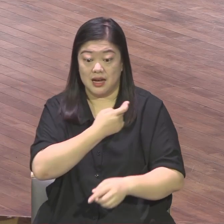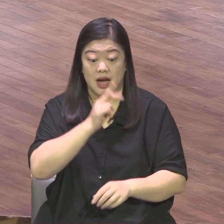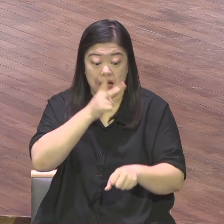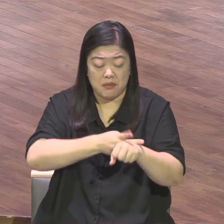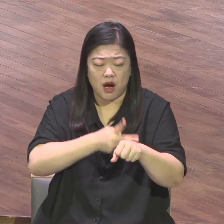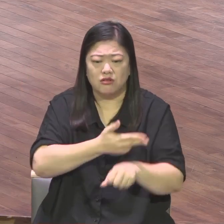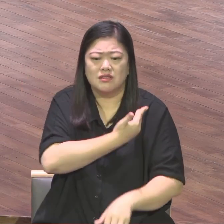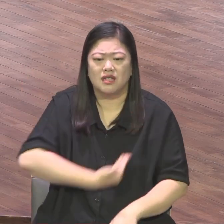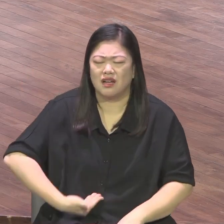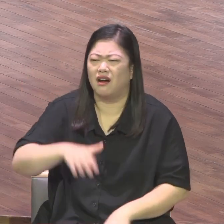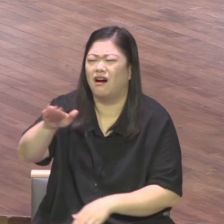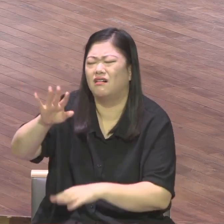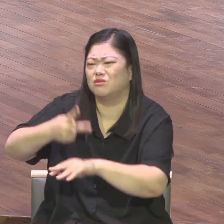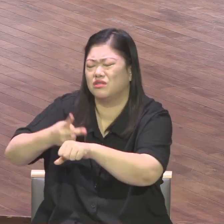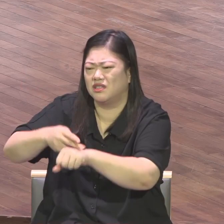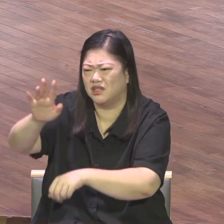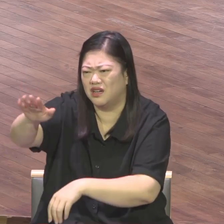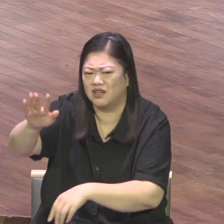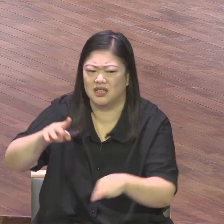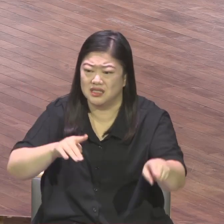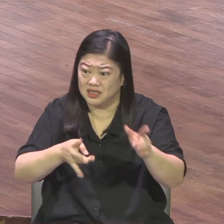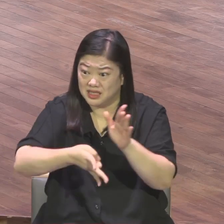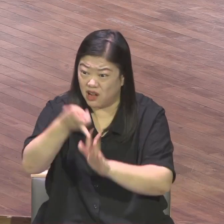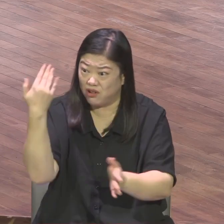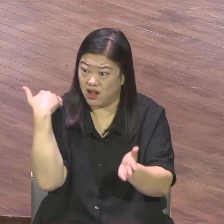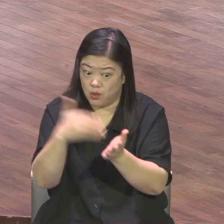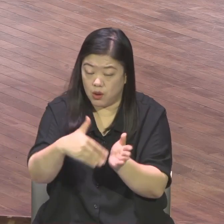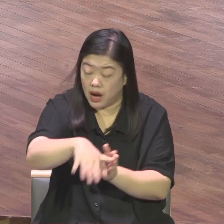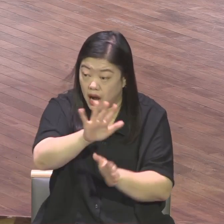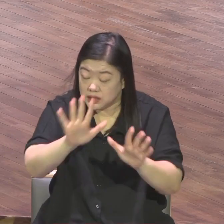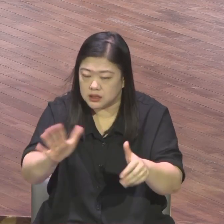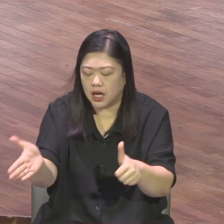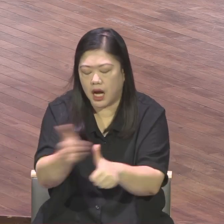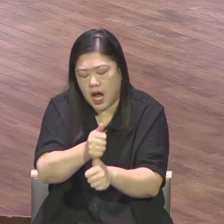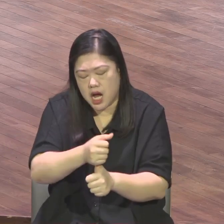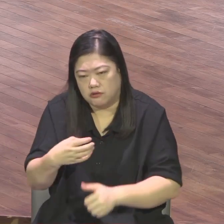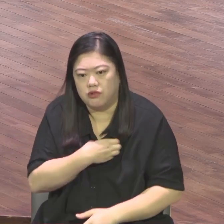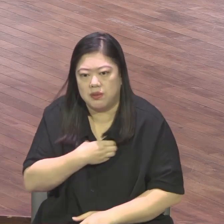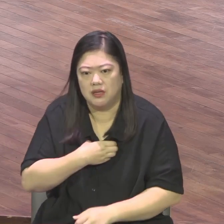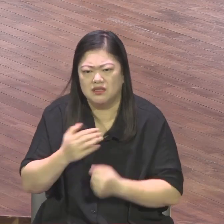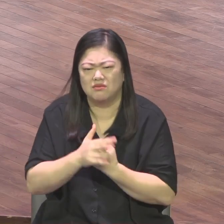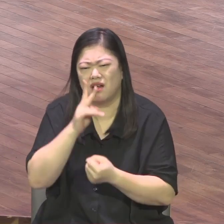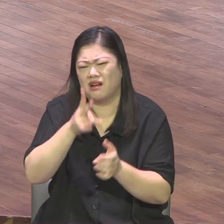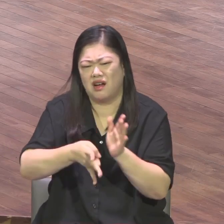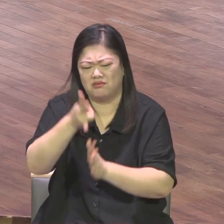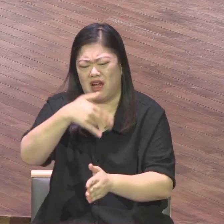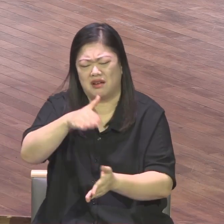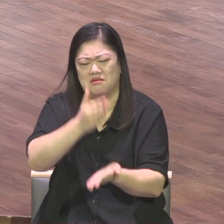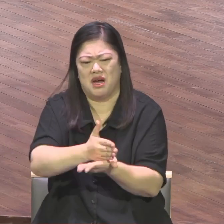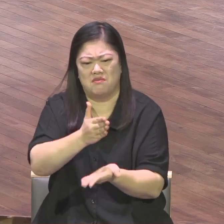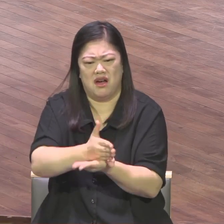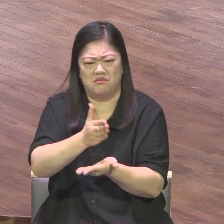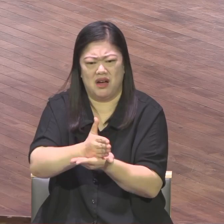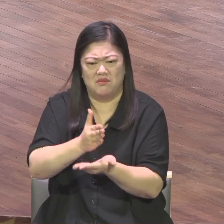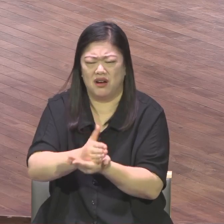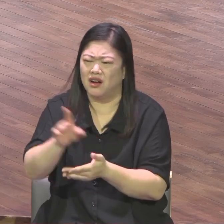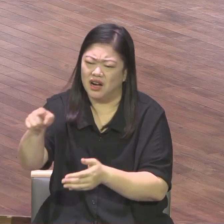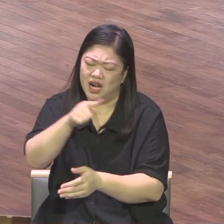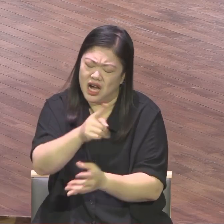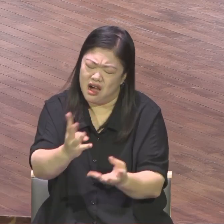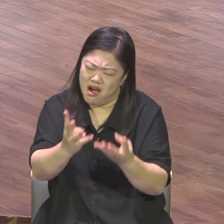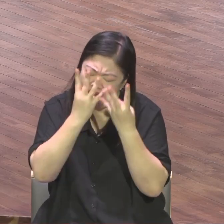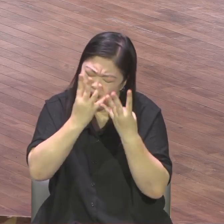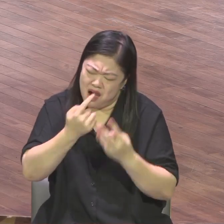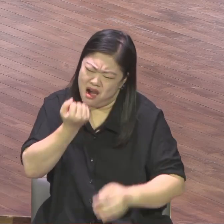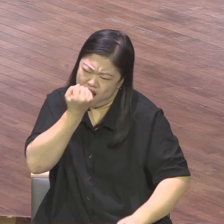이 무리들에게 체포될 것을 걱정하면서 가지 말라 그랬어요. 예루살렘 가면 잡힌다, 체포가 된다고.